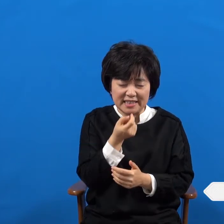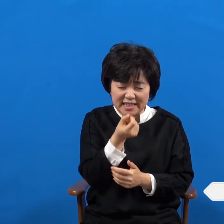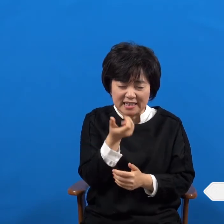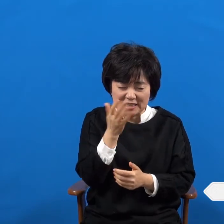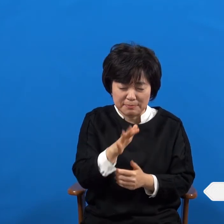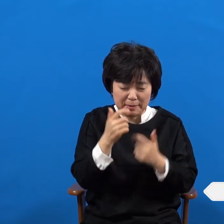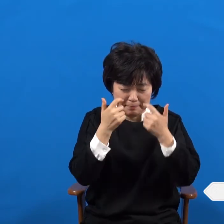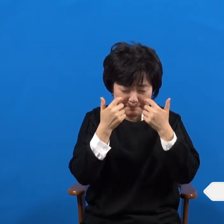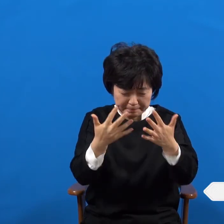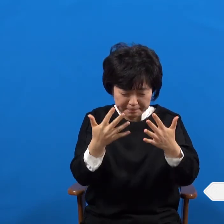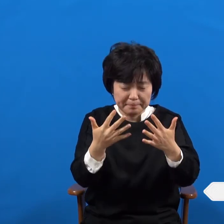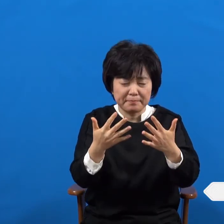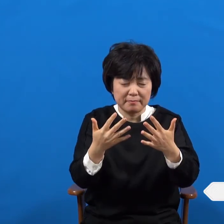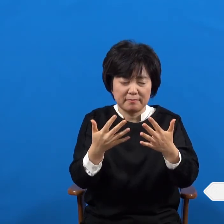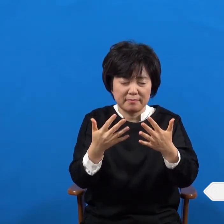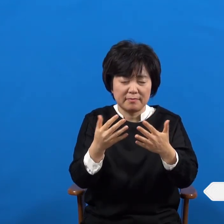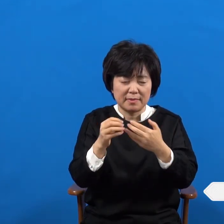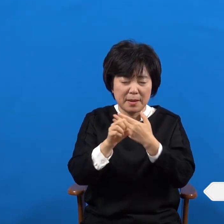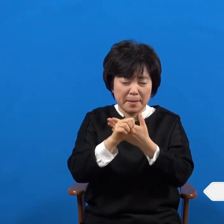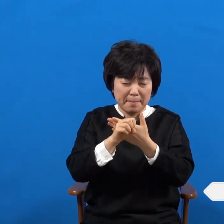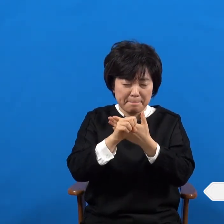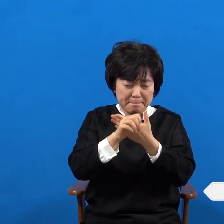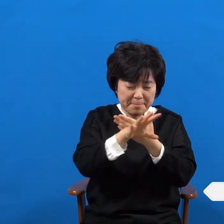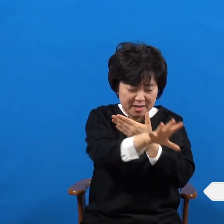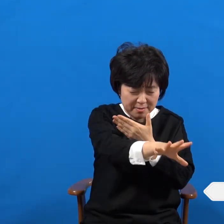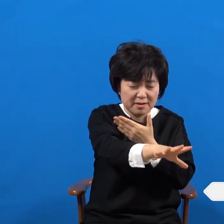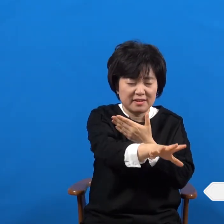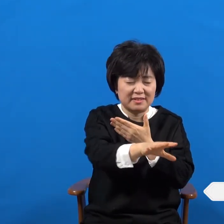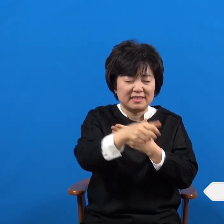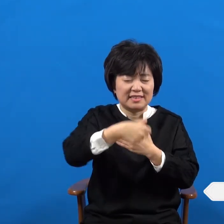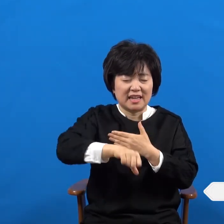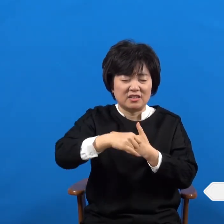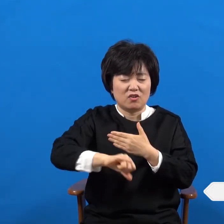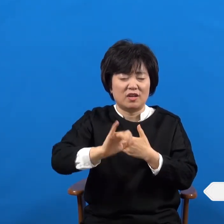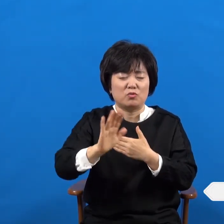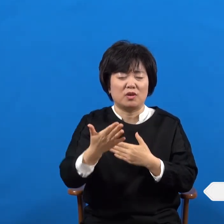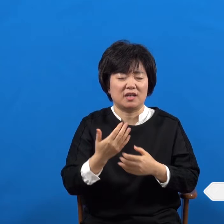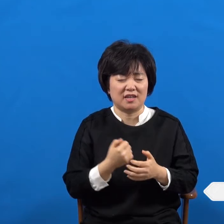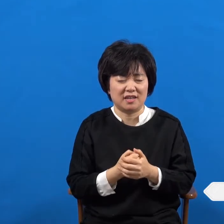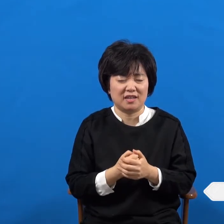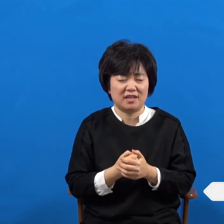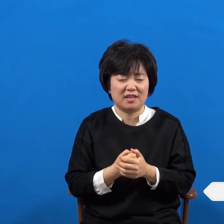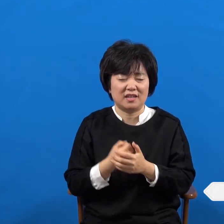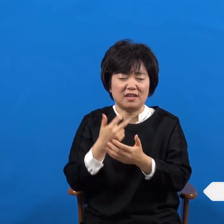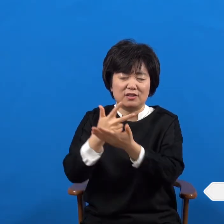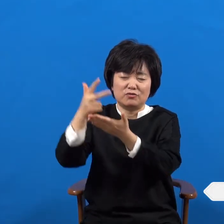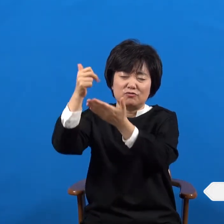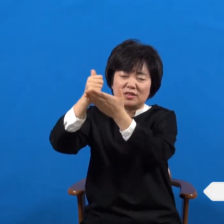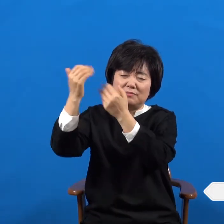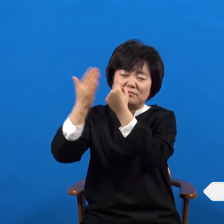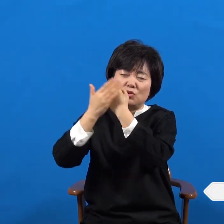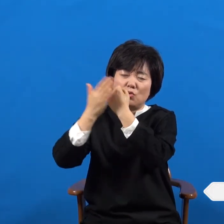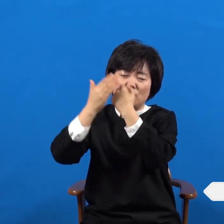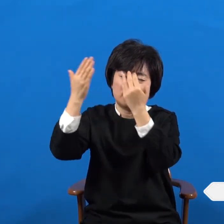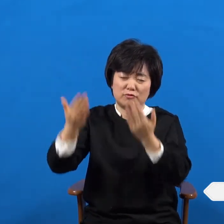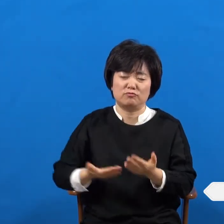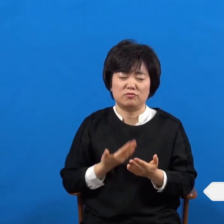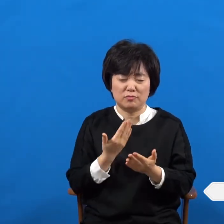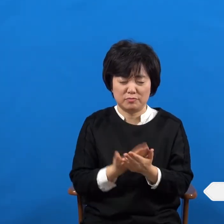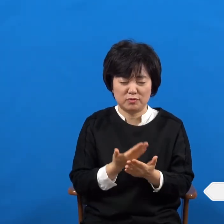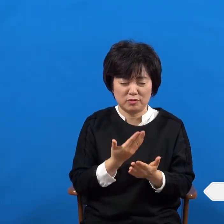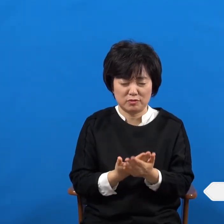적지만 분명하게 빛을 발하는 빛의 자녀가 되도록 주님 도와